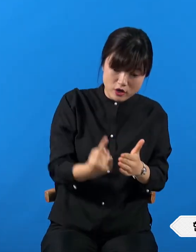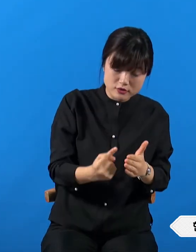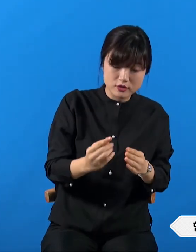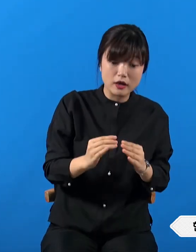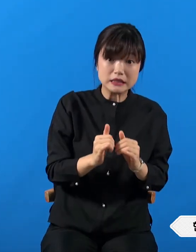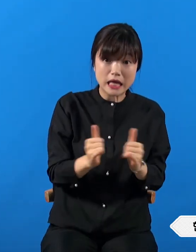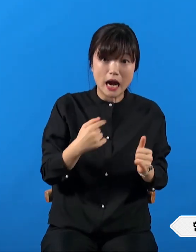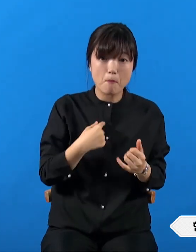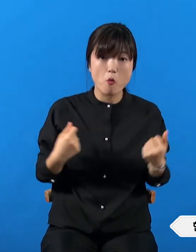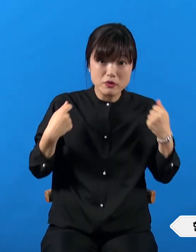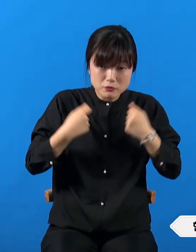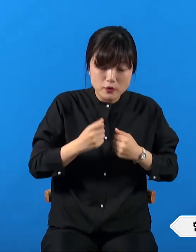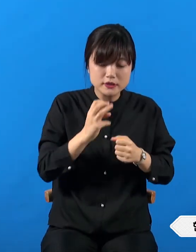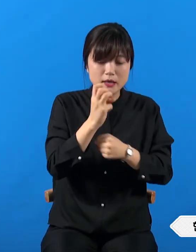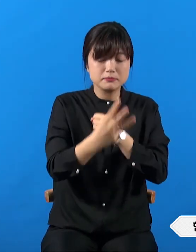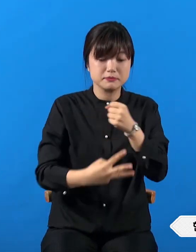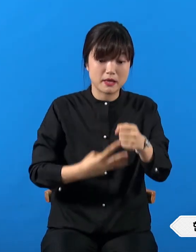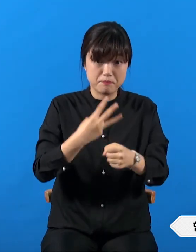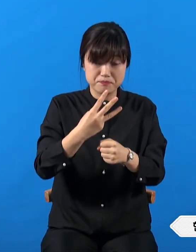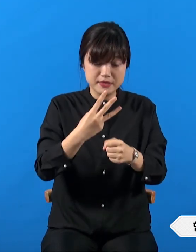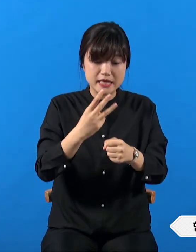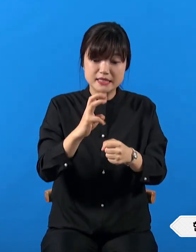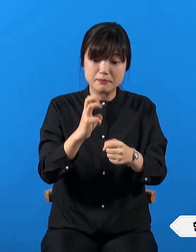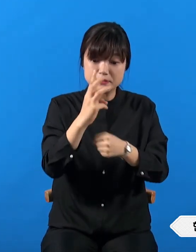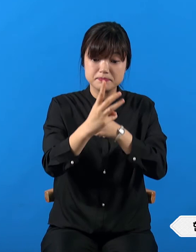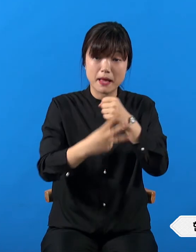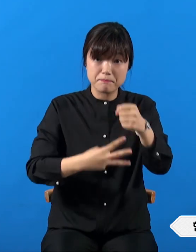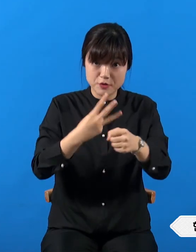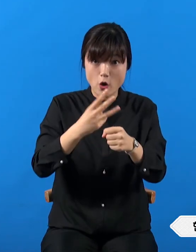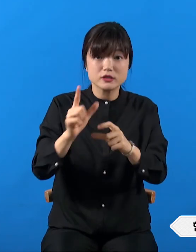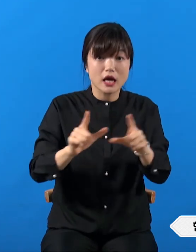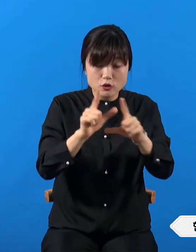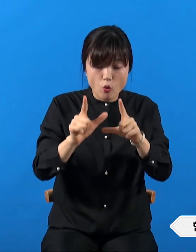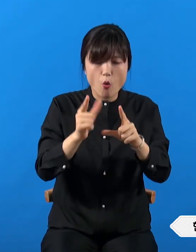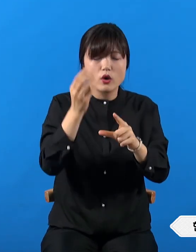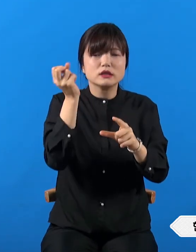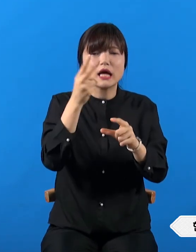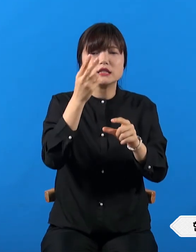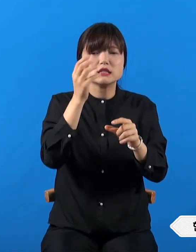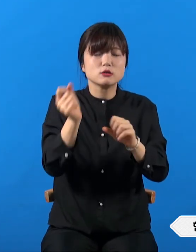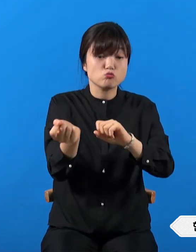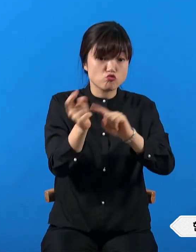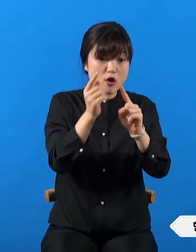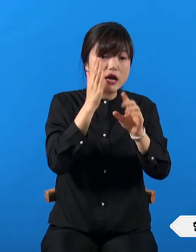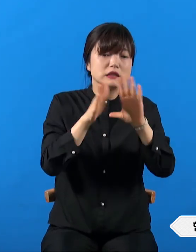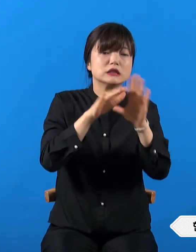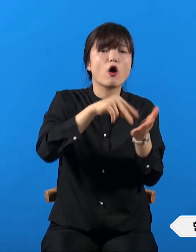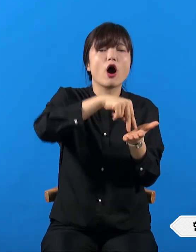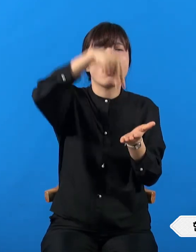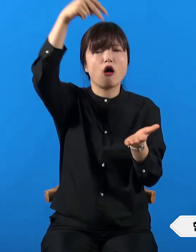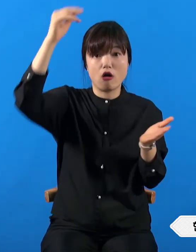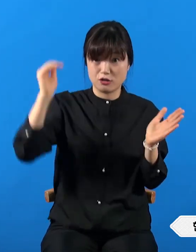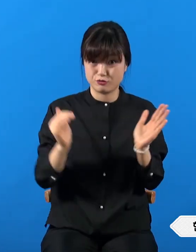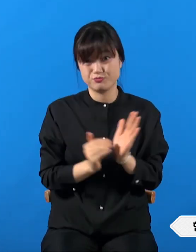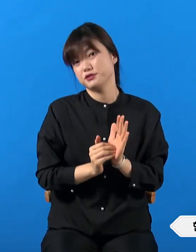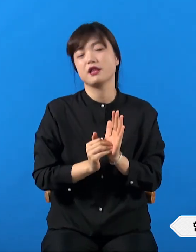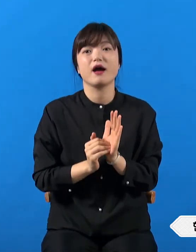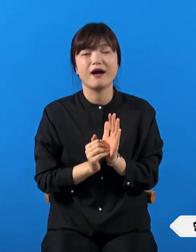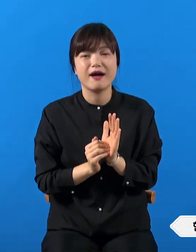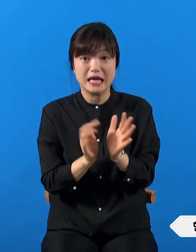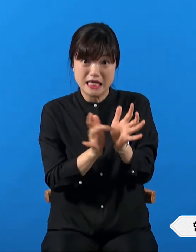되셔서 33년 사시고 그리고 다시 부활 승천하셔서 하늘에 올라가신 분이십니다.